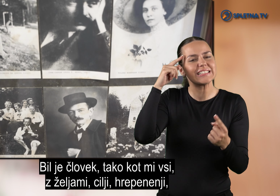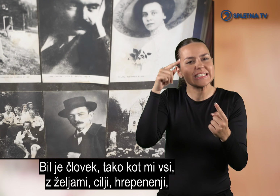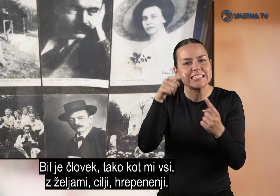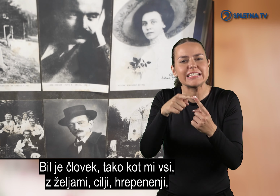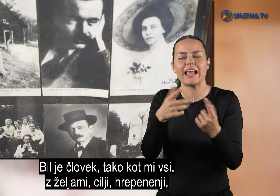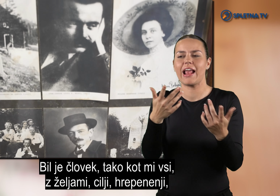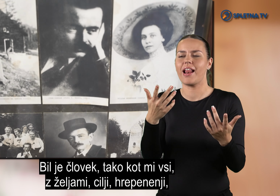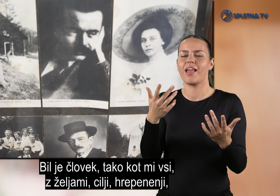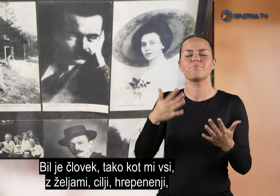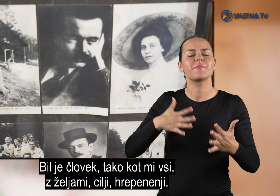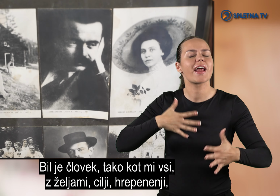cilji, hrepenenji,